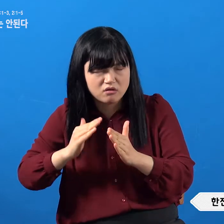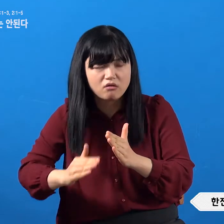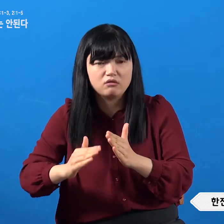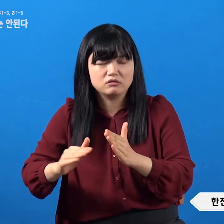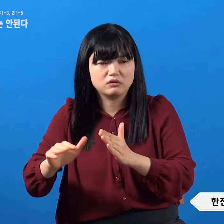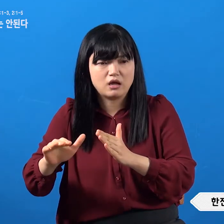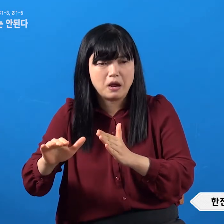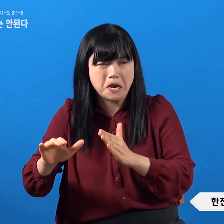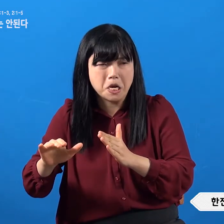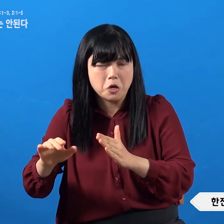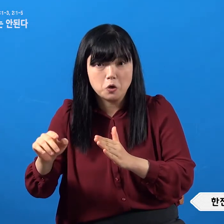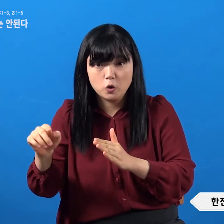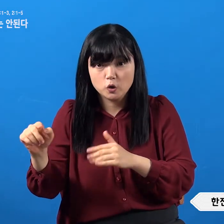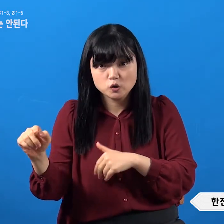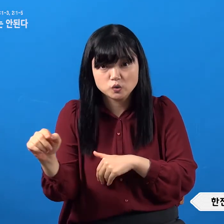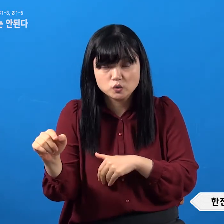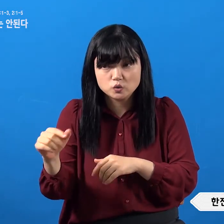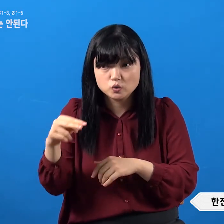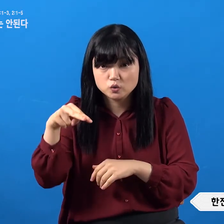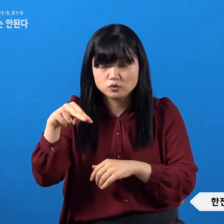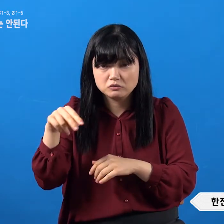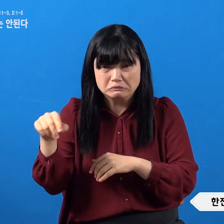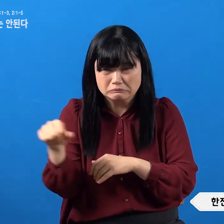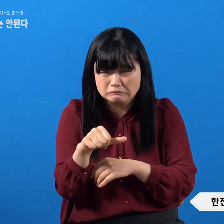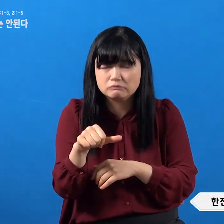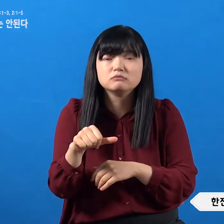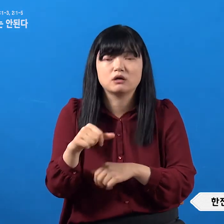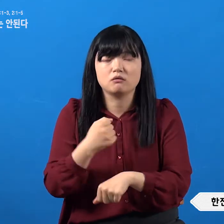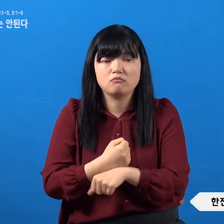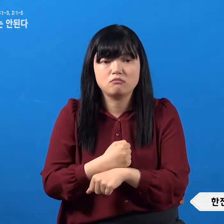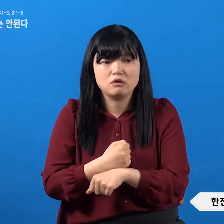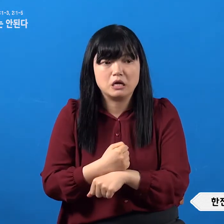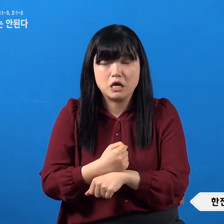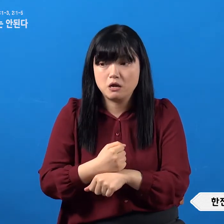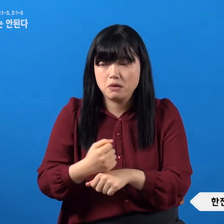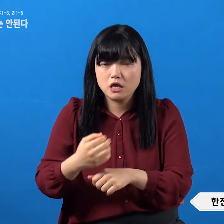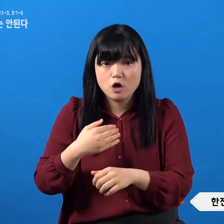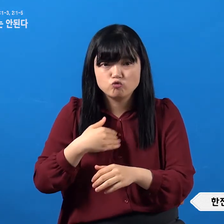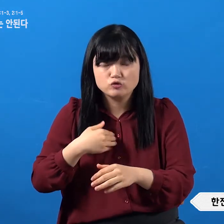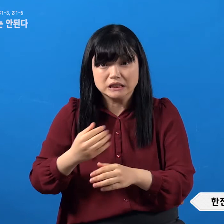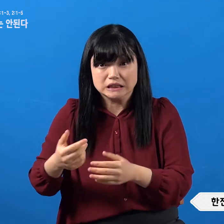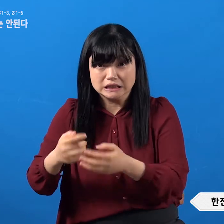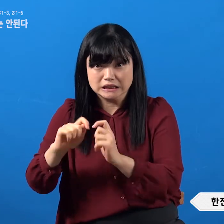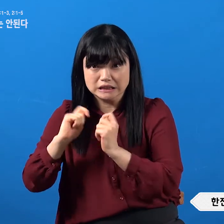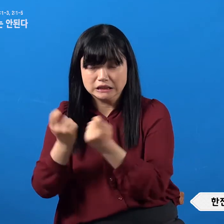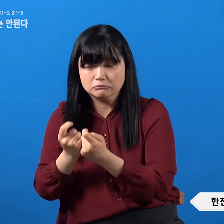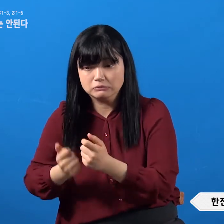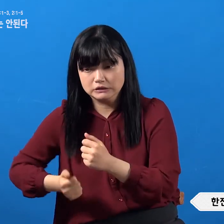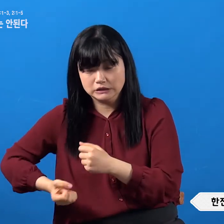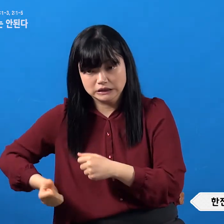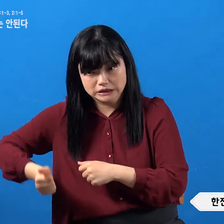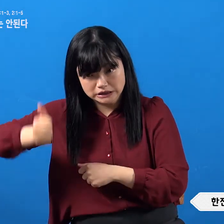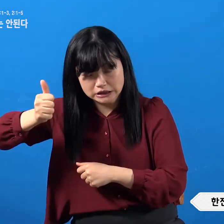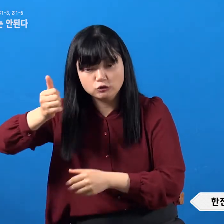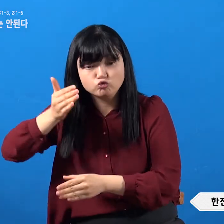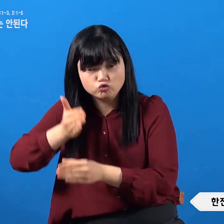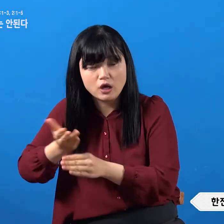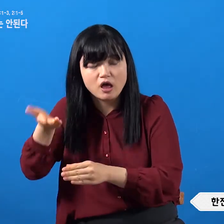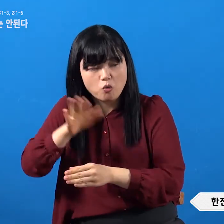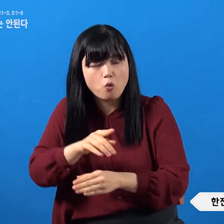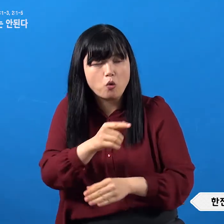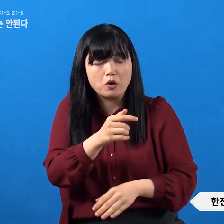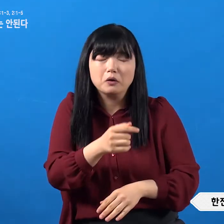속도를 줄여서 뛰는 법이 없답니다. 많이 이기고 있어도 절대로 속도를 줄여서 경기를